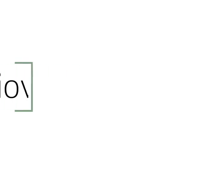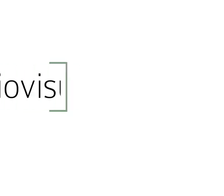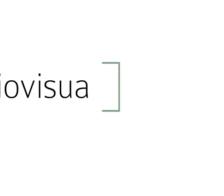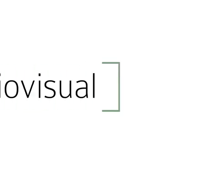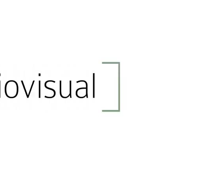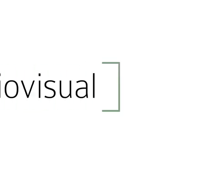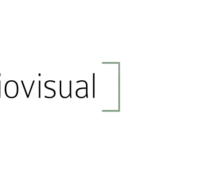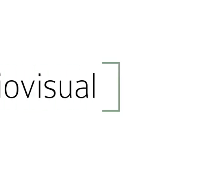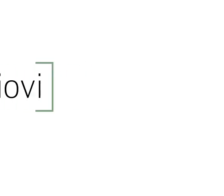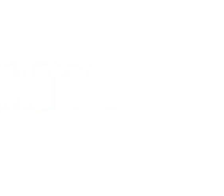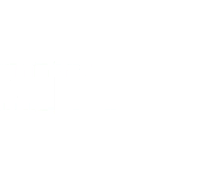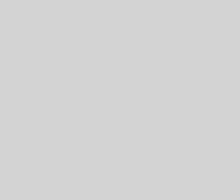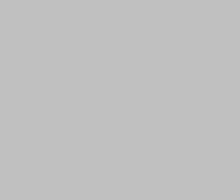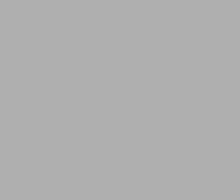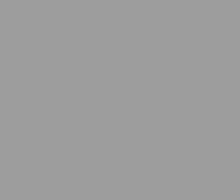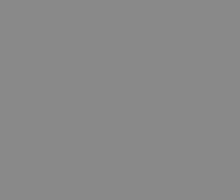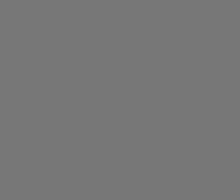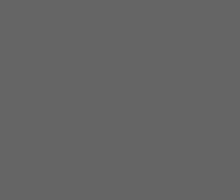Tchau.